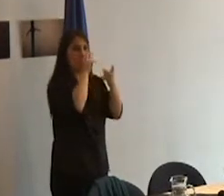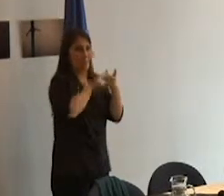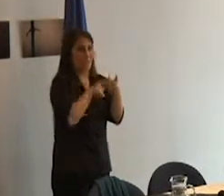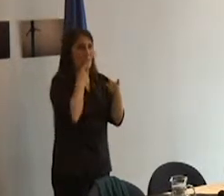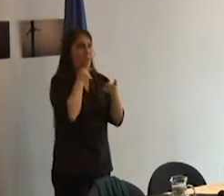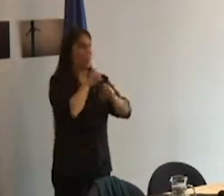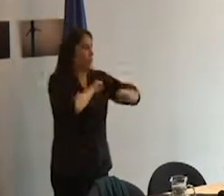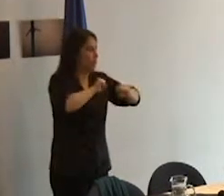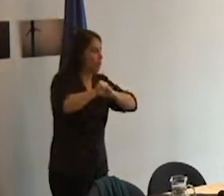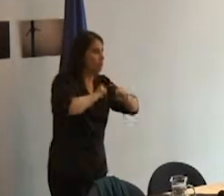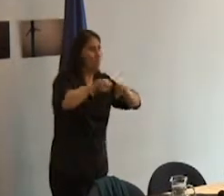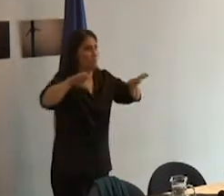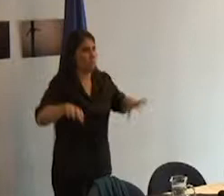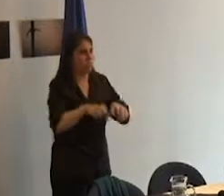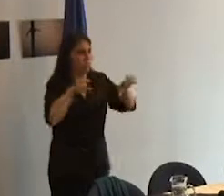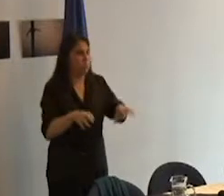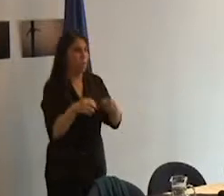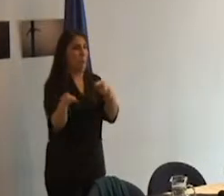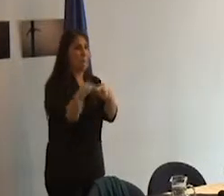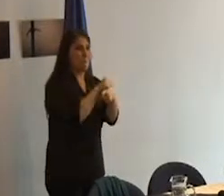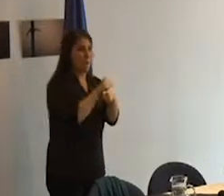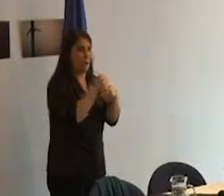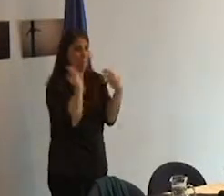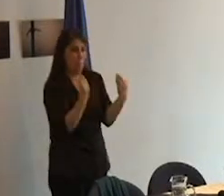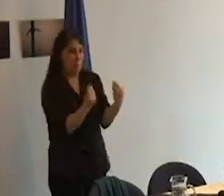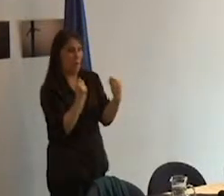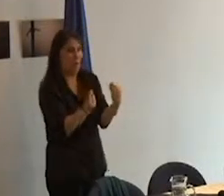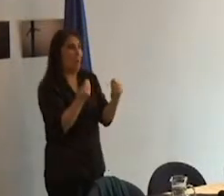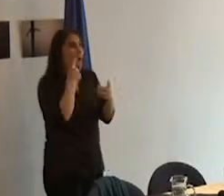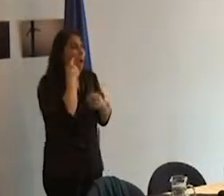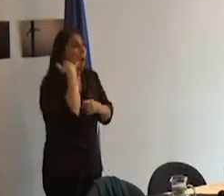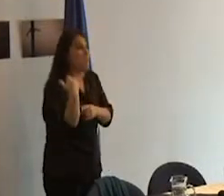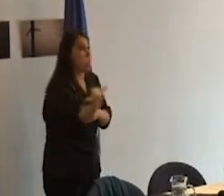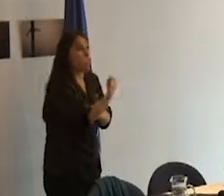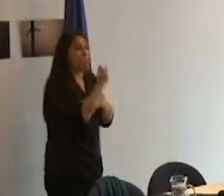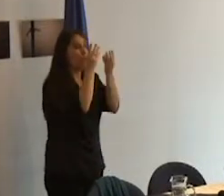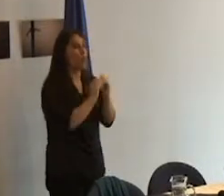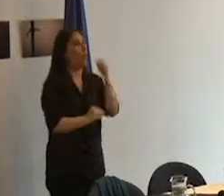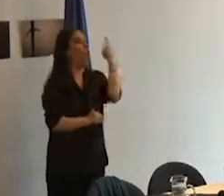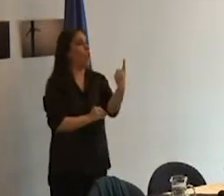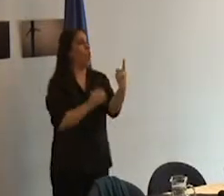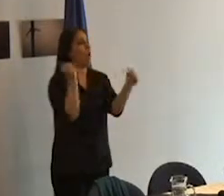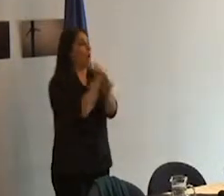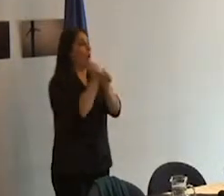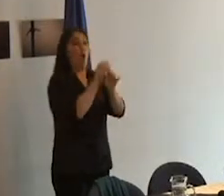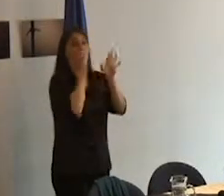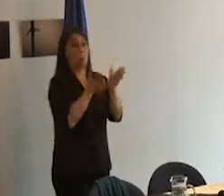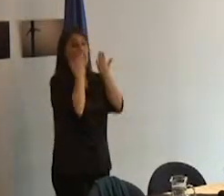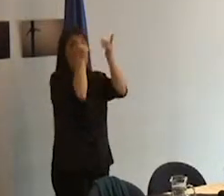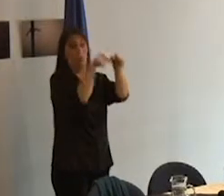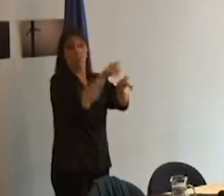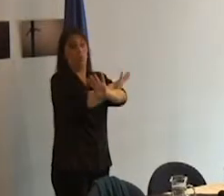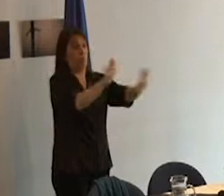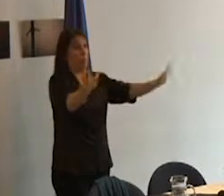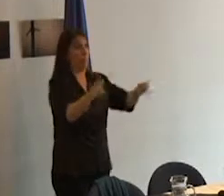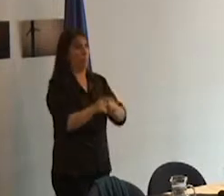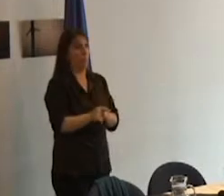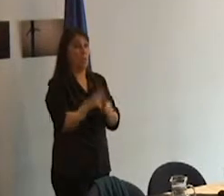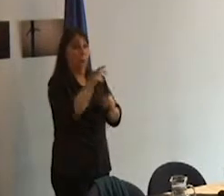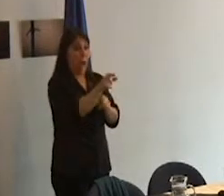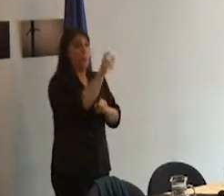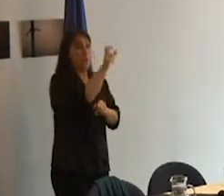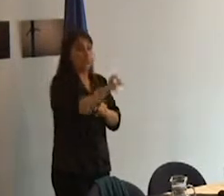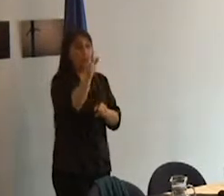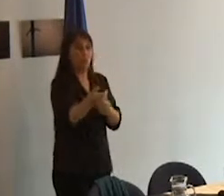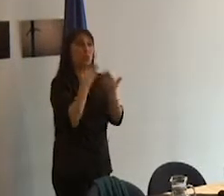acciones, modos y prácticas en los que no haya unas únicas formas válidas y unos cuantos